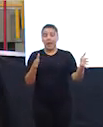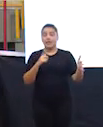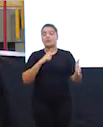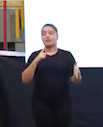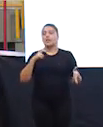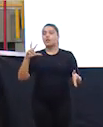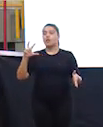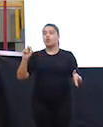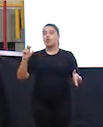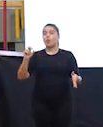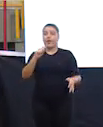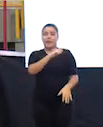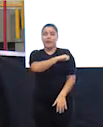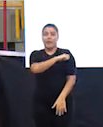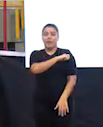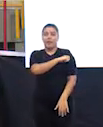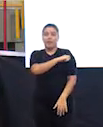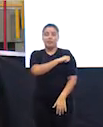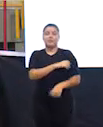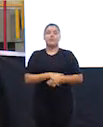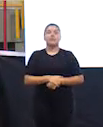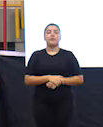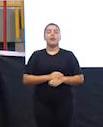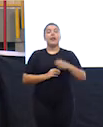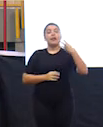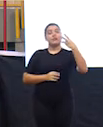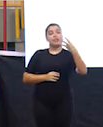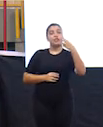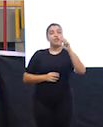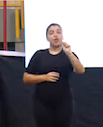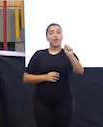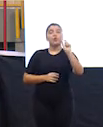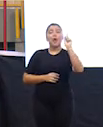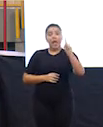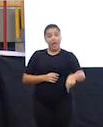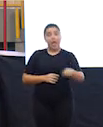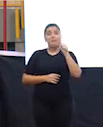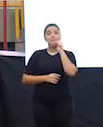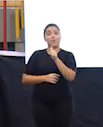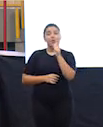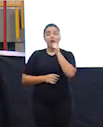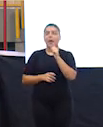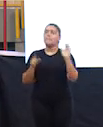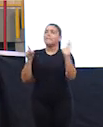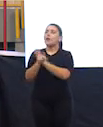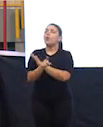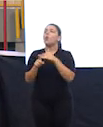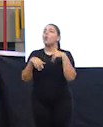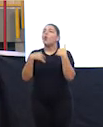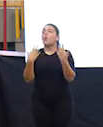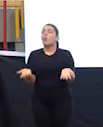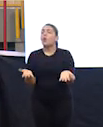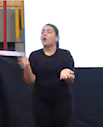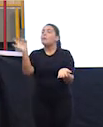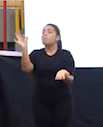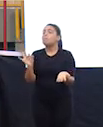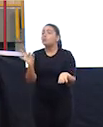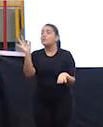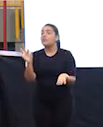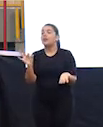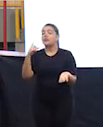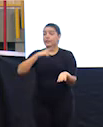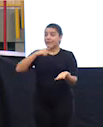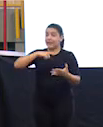50 alunos, sendo 38 mulheres, eu pergunto, qual é o